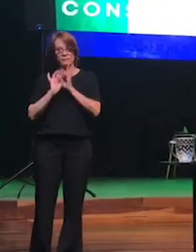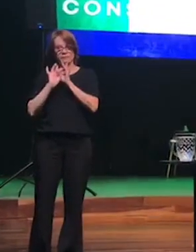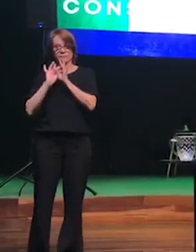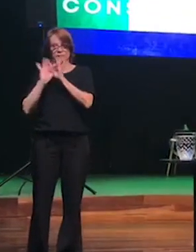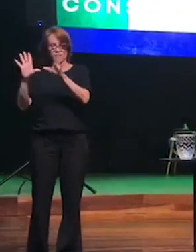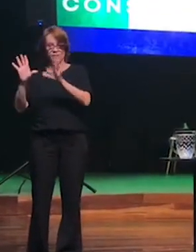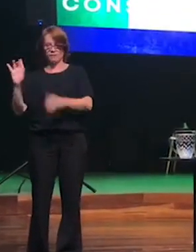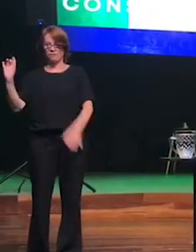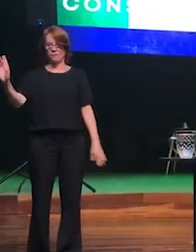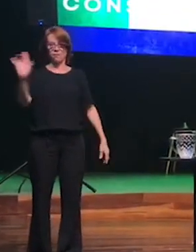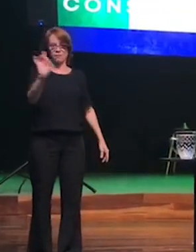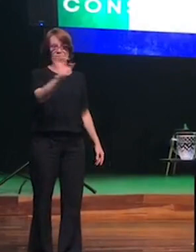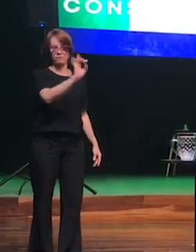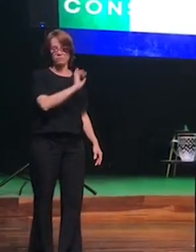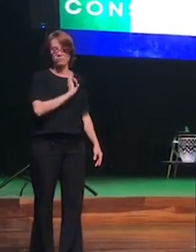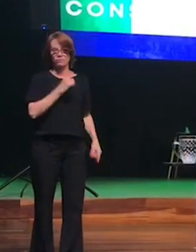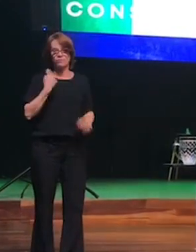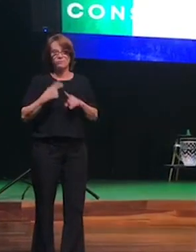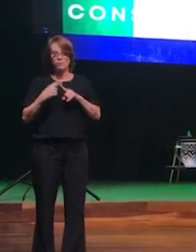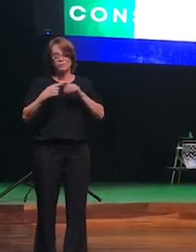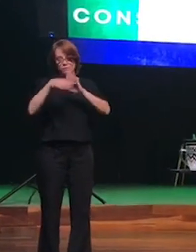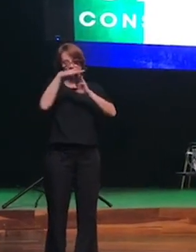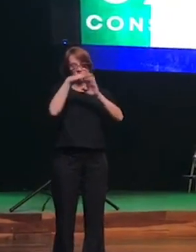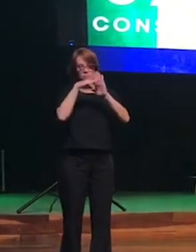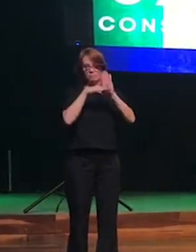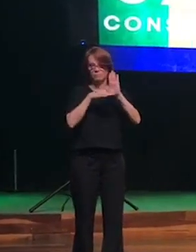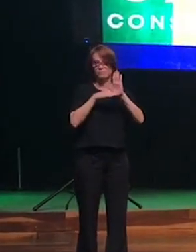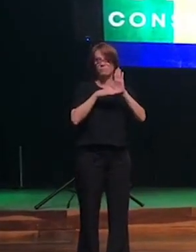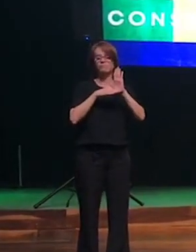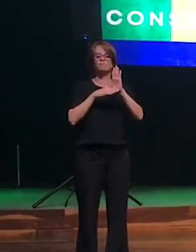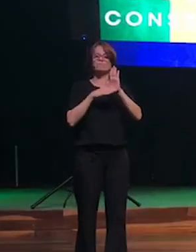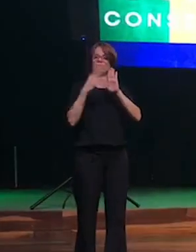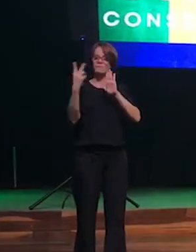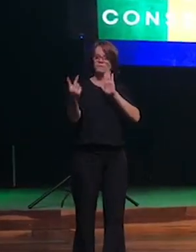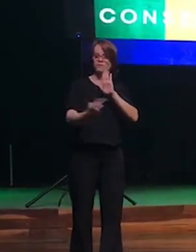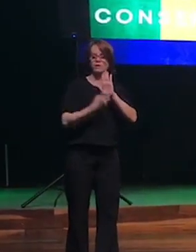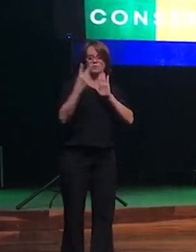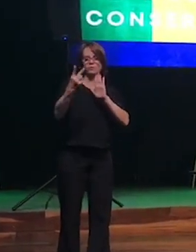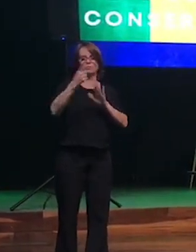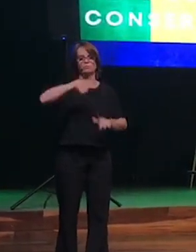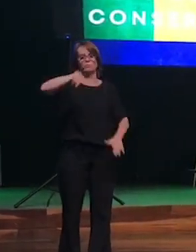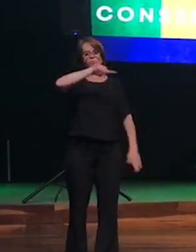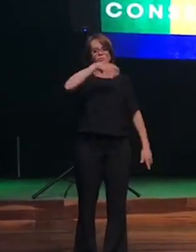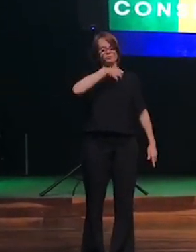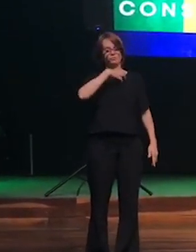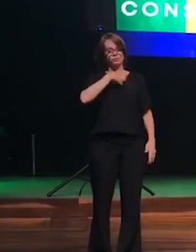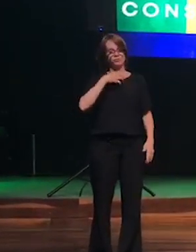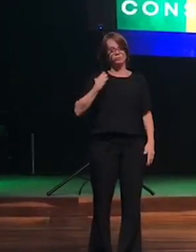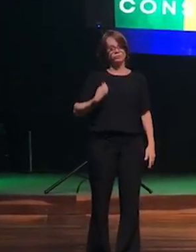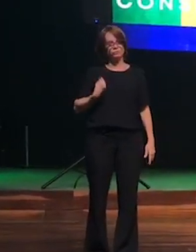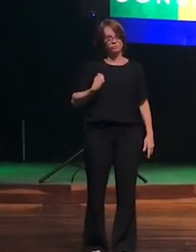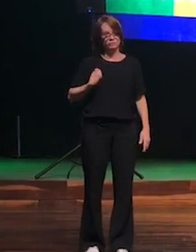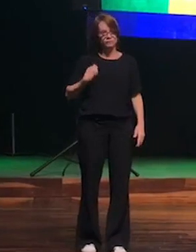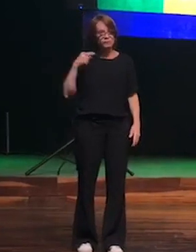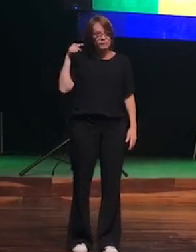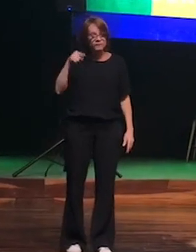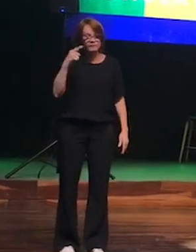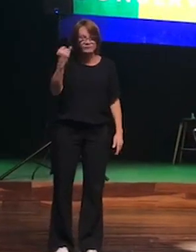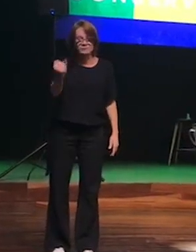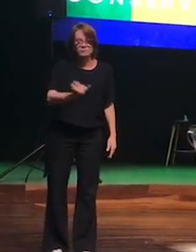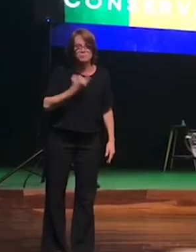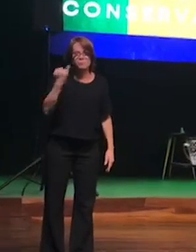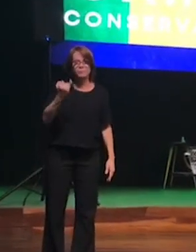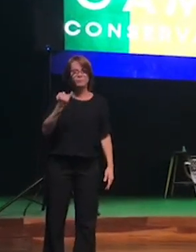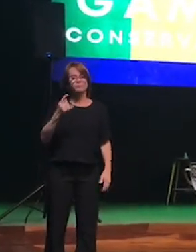é porque esse é um preceito muito valioso para o nosso modo de vida. Ele é tão valioso que a